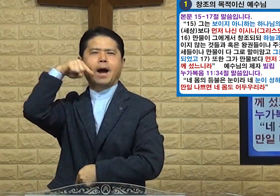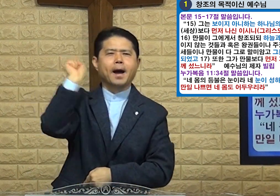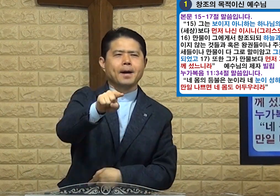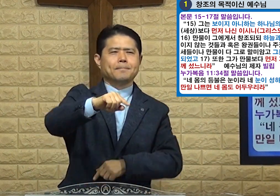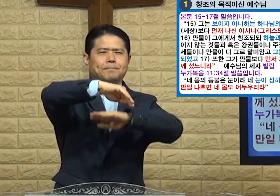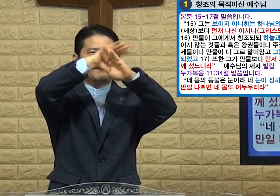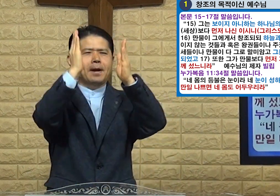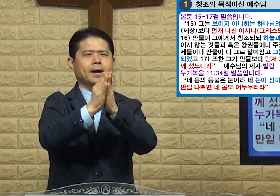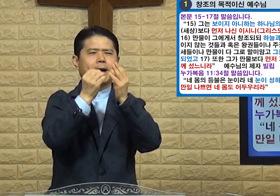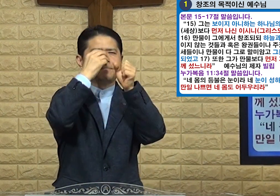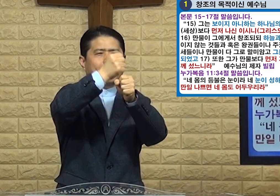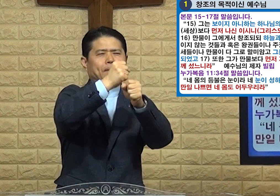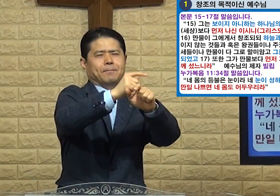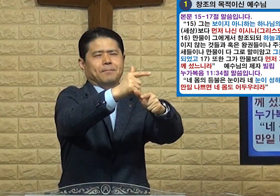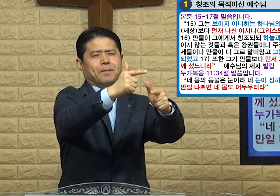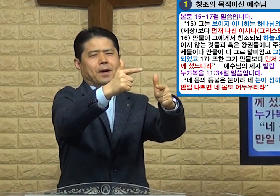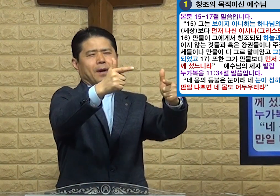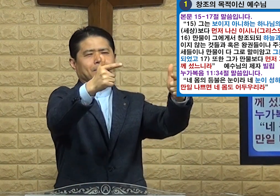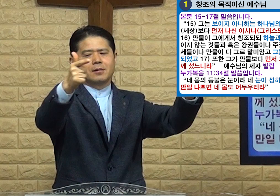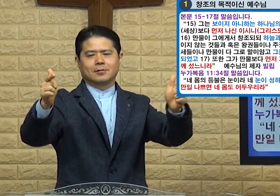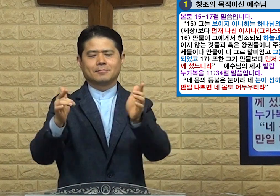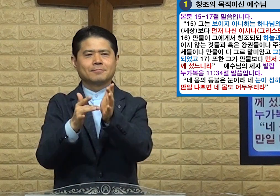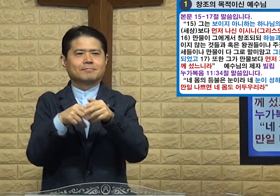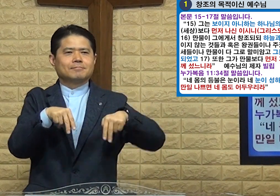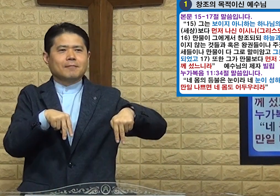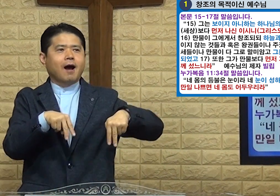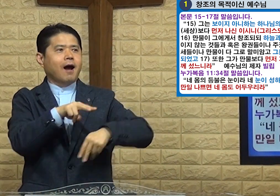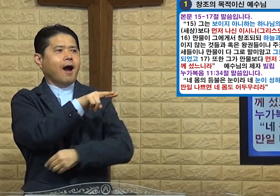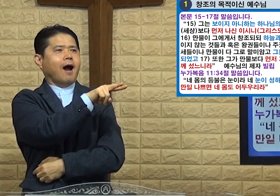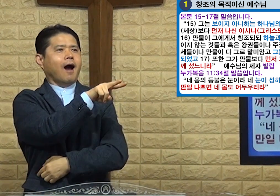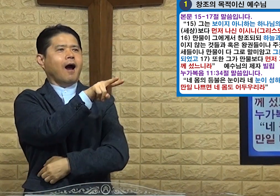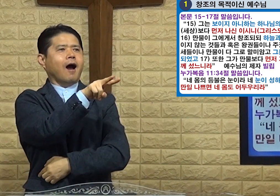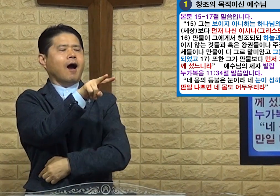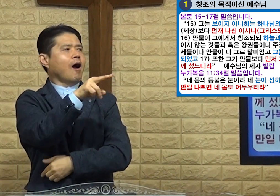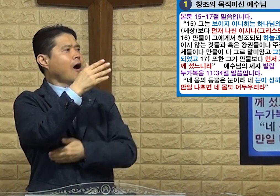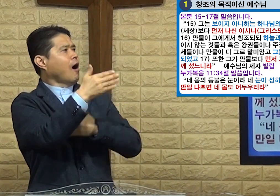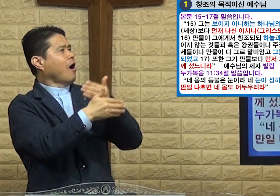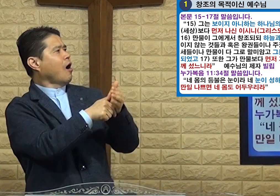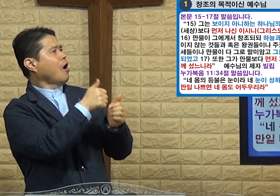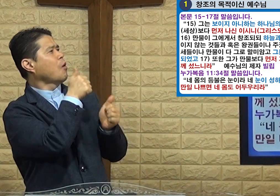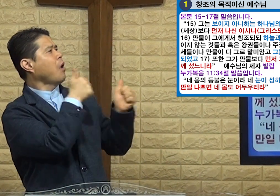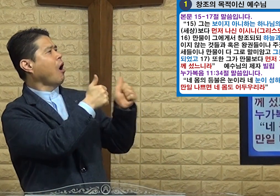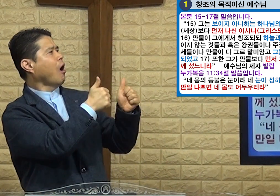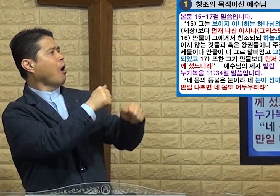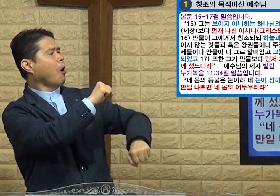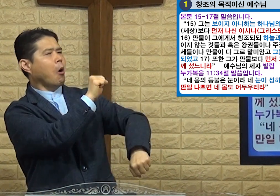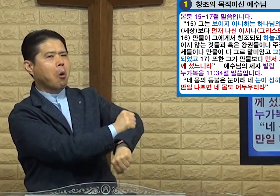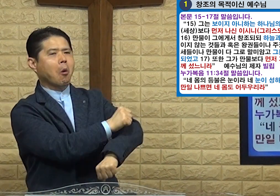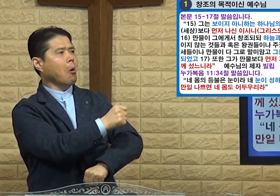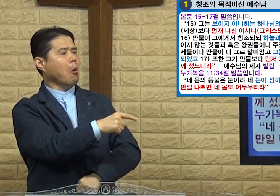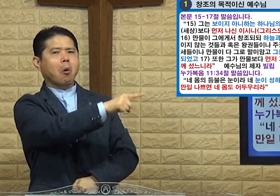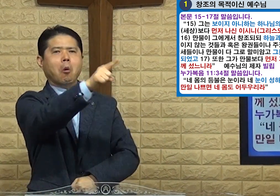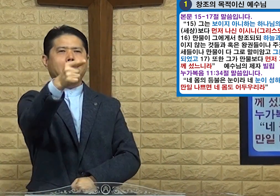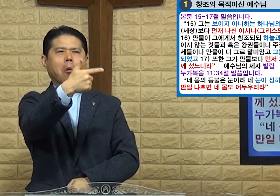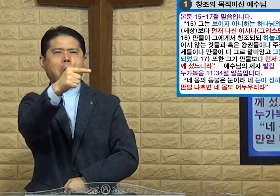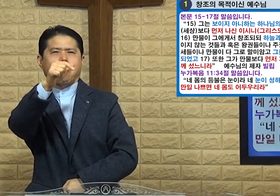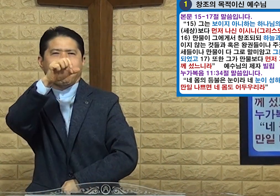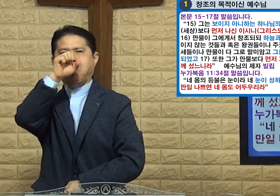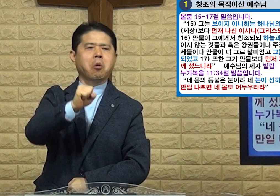하나님이 명을 하자 모든 것들이 새롭게 창조되었고 예수님이 그것을 보면서 정말